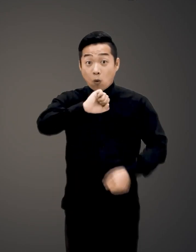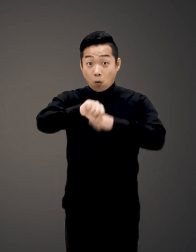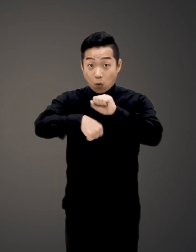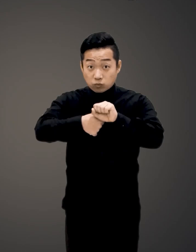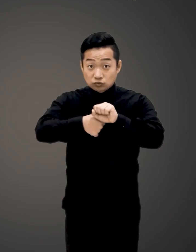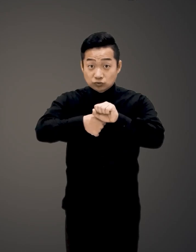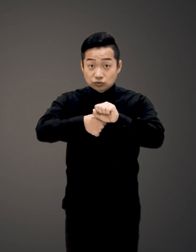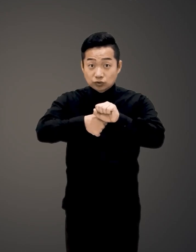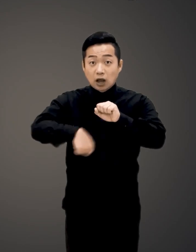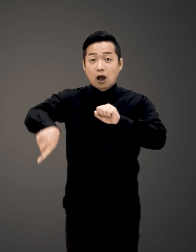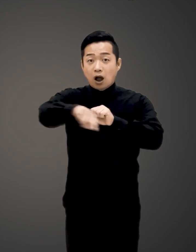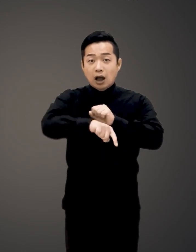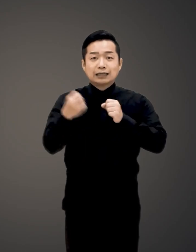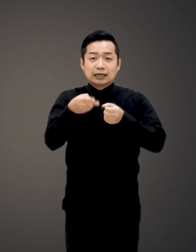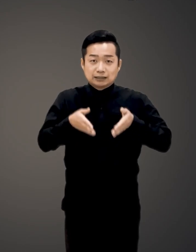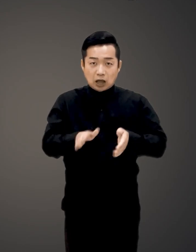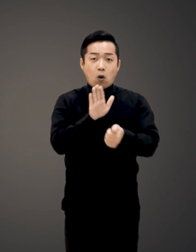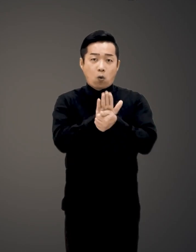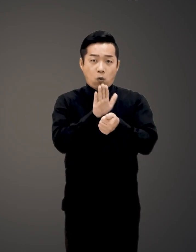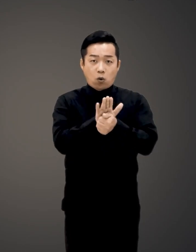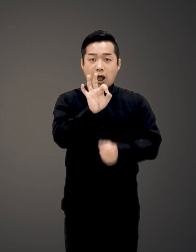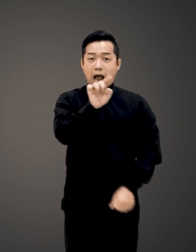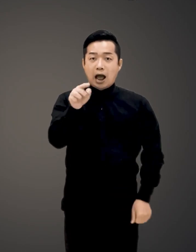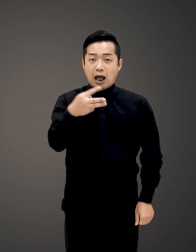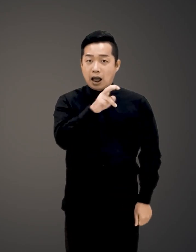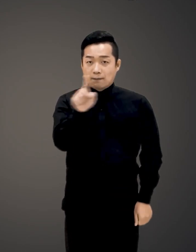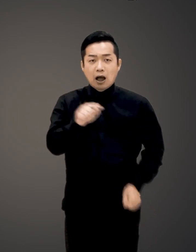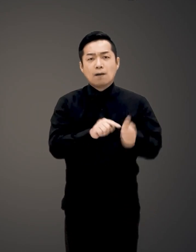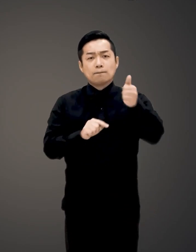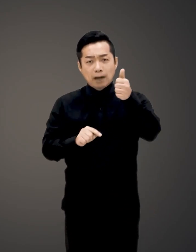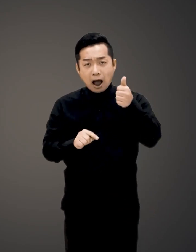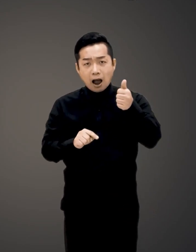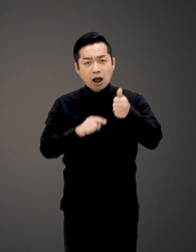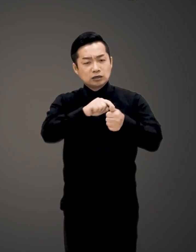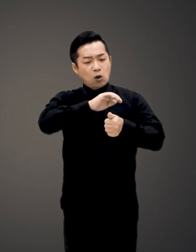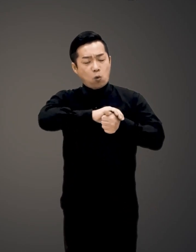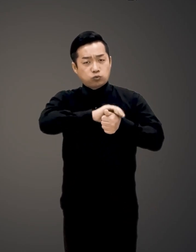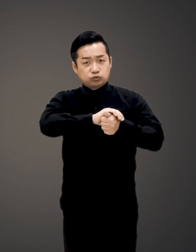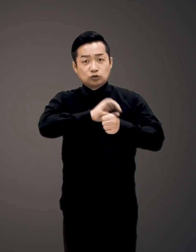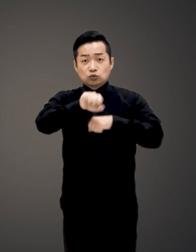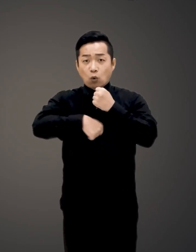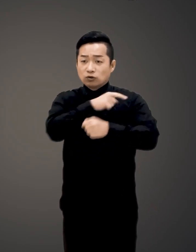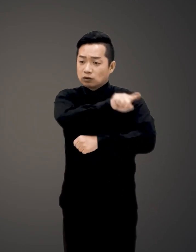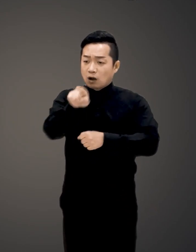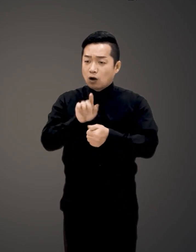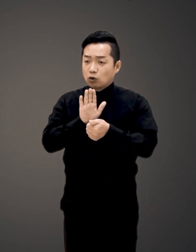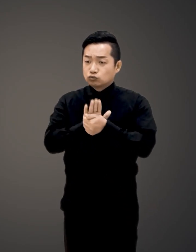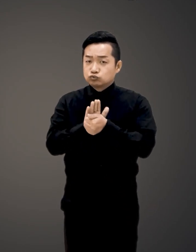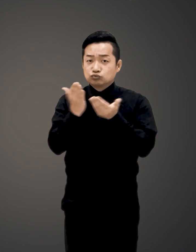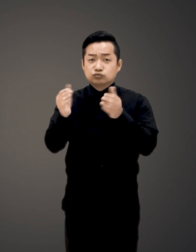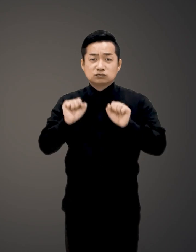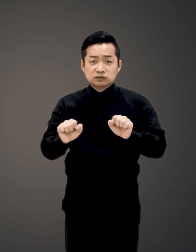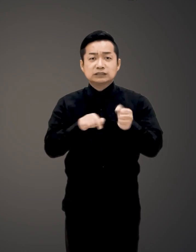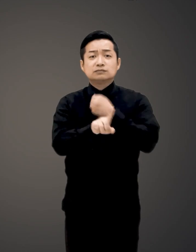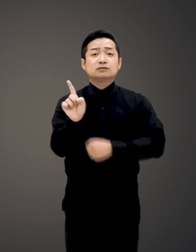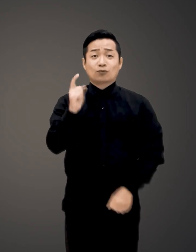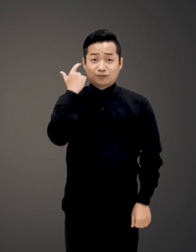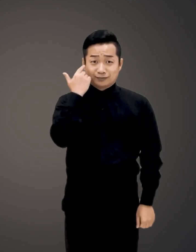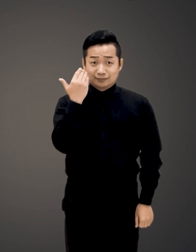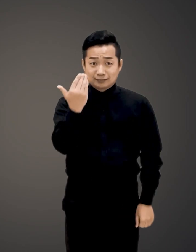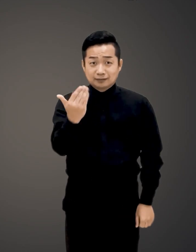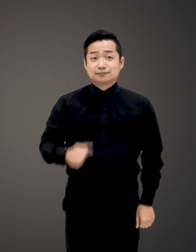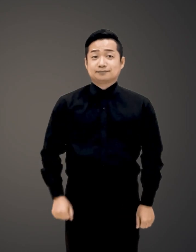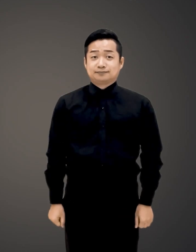그곳에서 동물들의 환생을 돕는 알마가 등장한다. 알마는 동물들에게 어떤 존재일까?